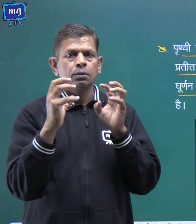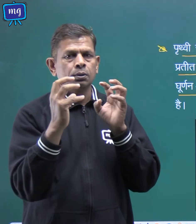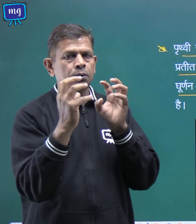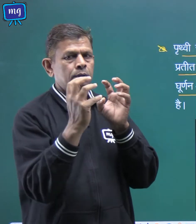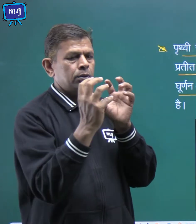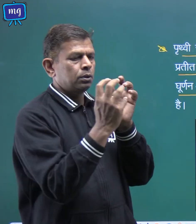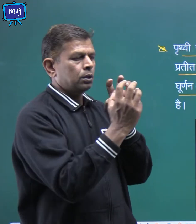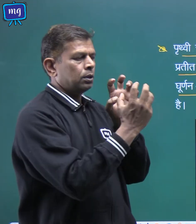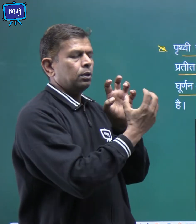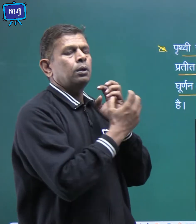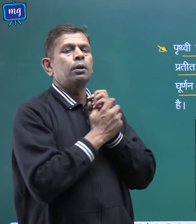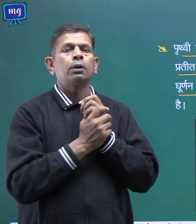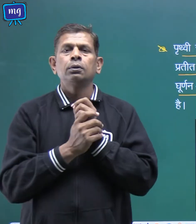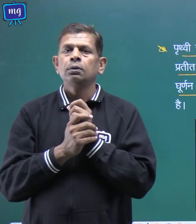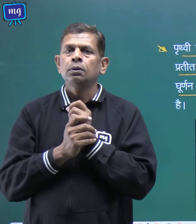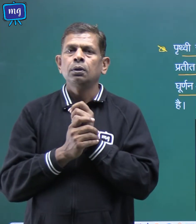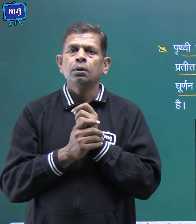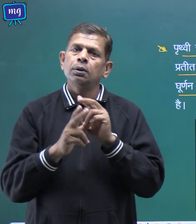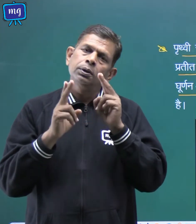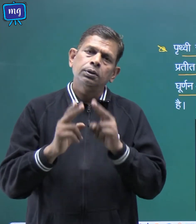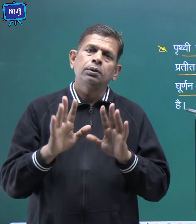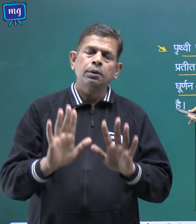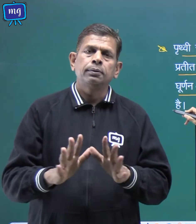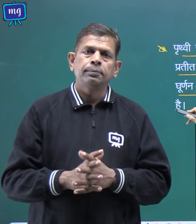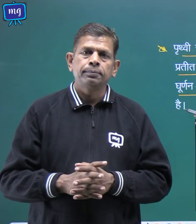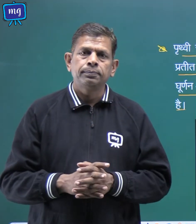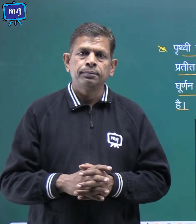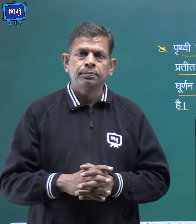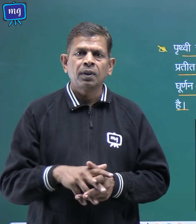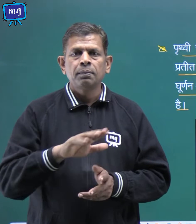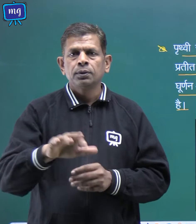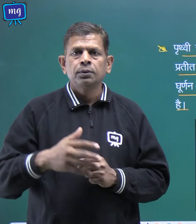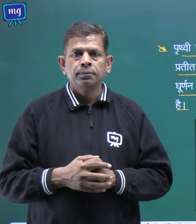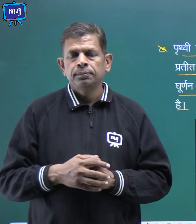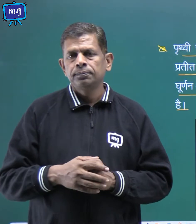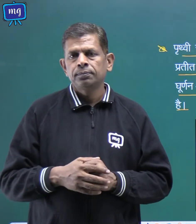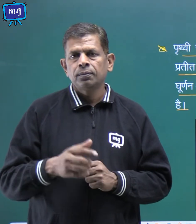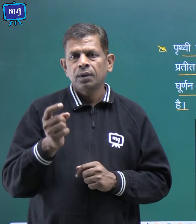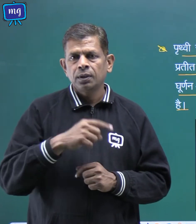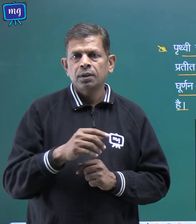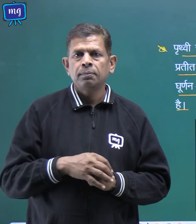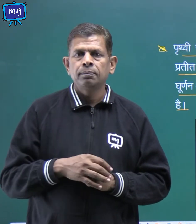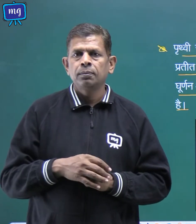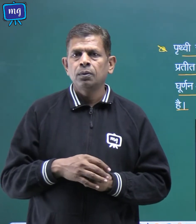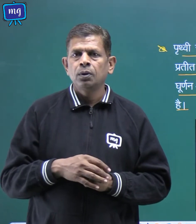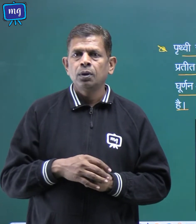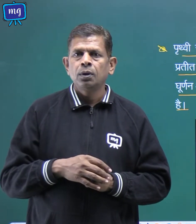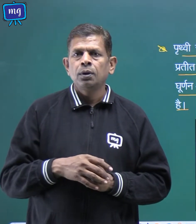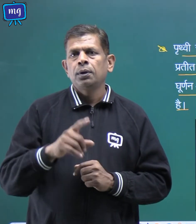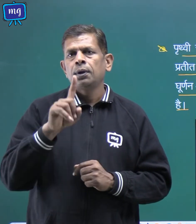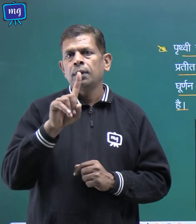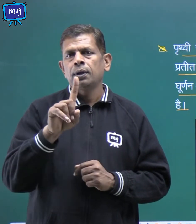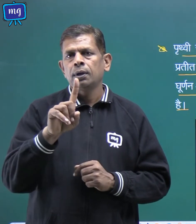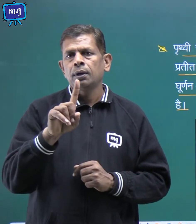दिशा के निकट स्थित है। बच्चों, इसे हम एक प्रयोग